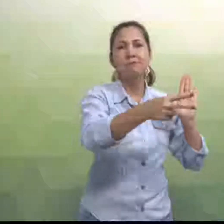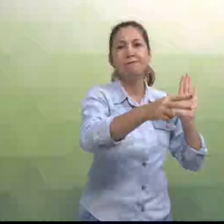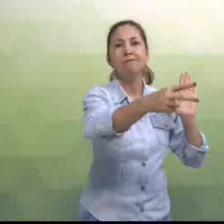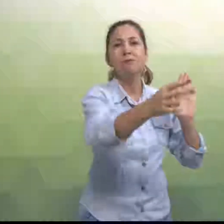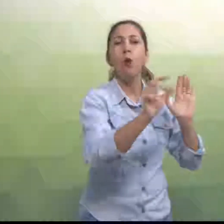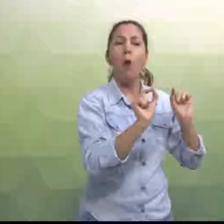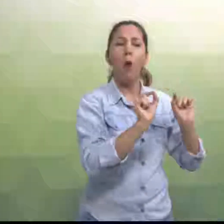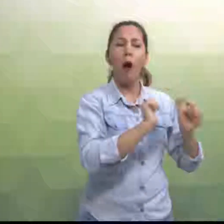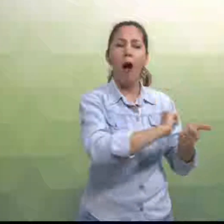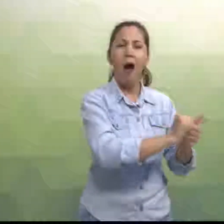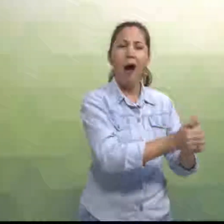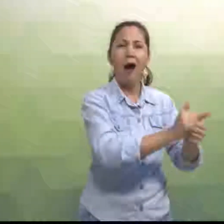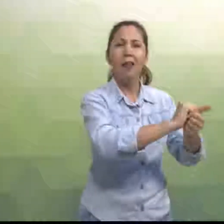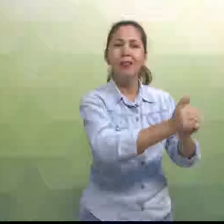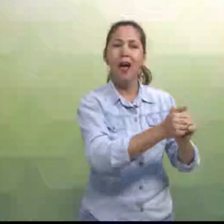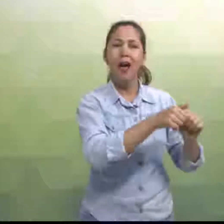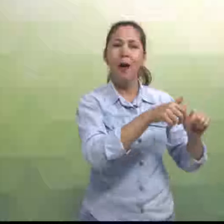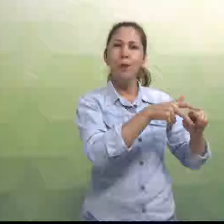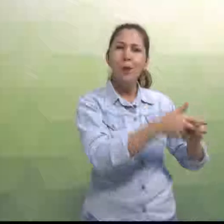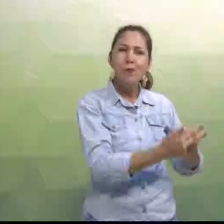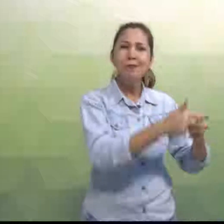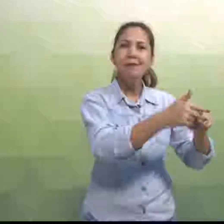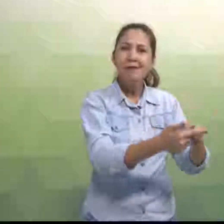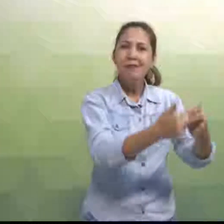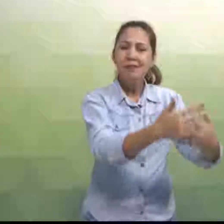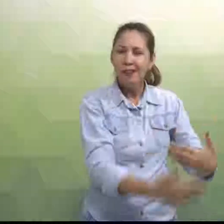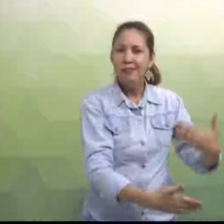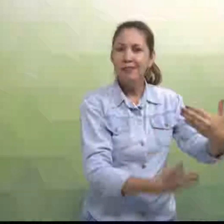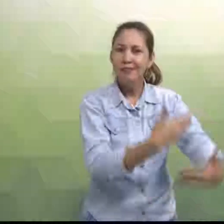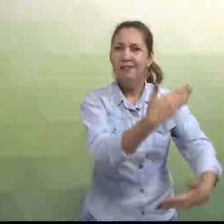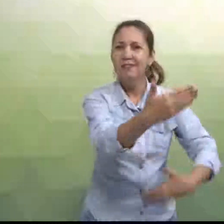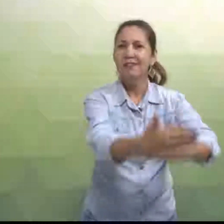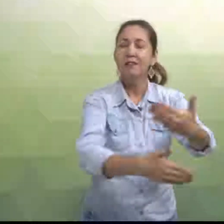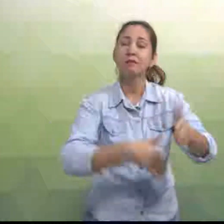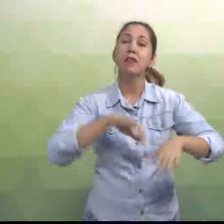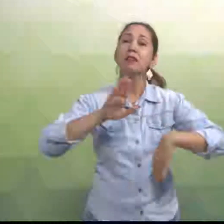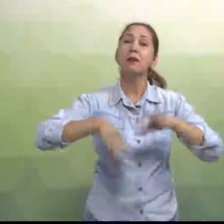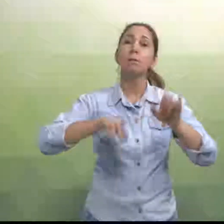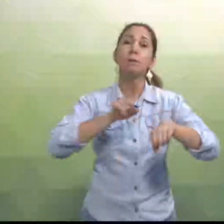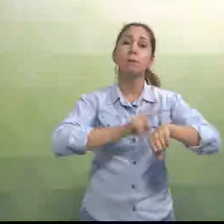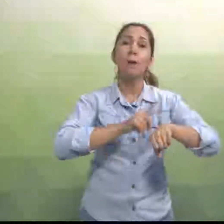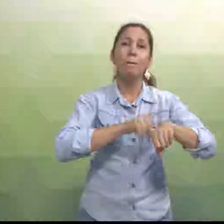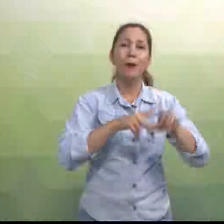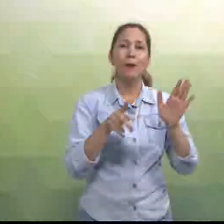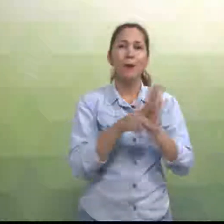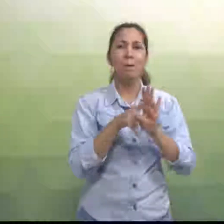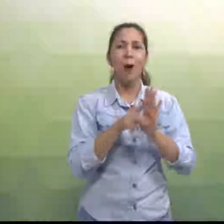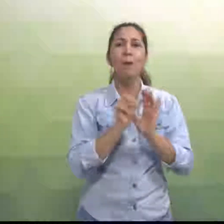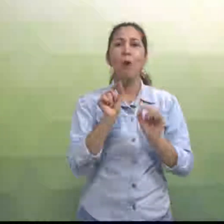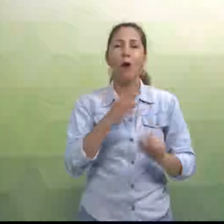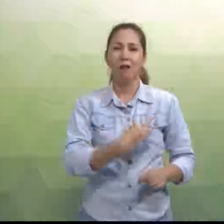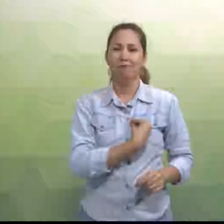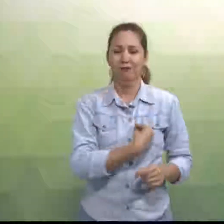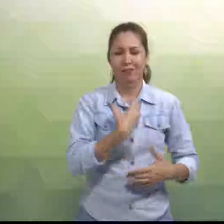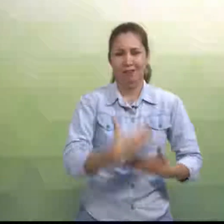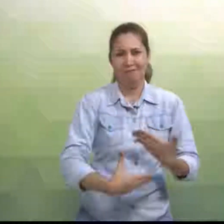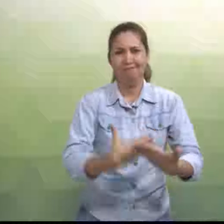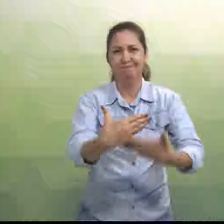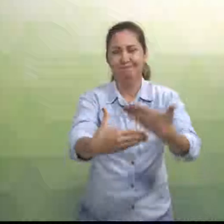Pode ser adaptado, consertado no processo de desenvolvimento, de acordo com o cotidiano, com